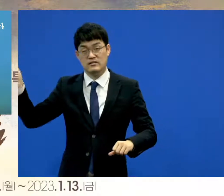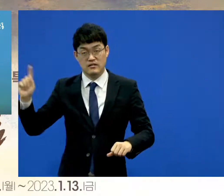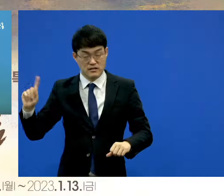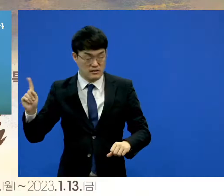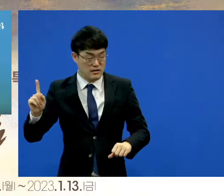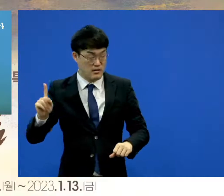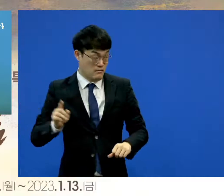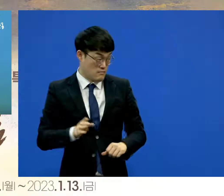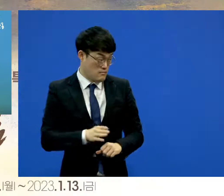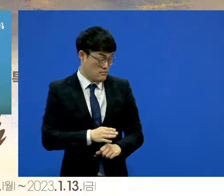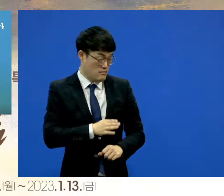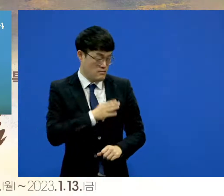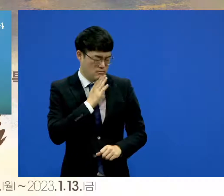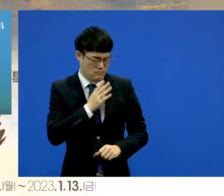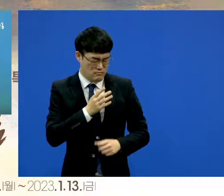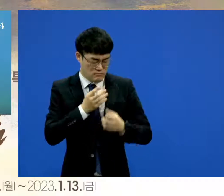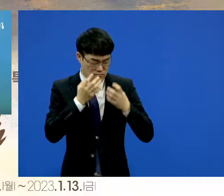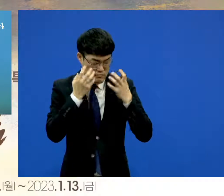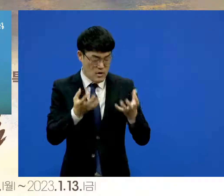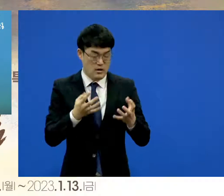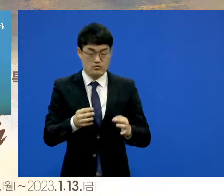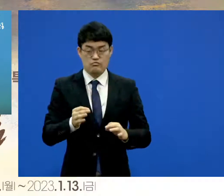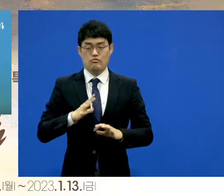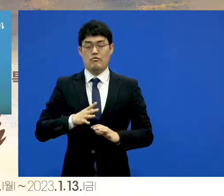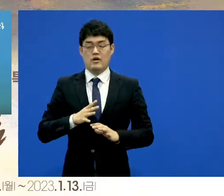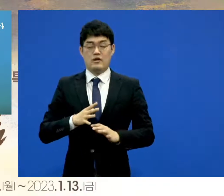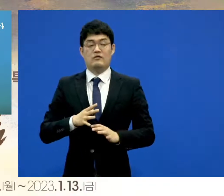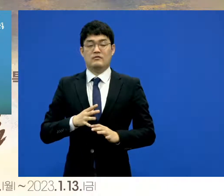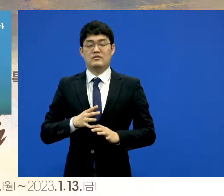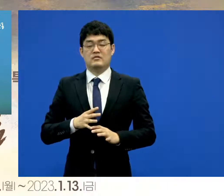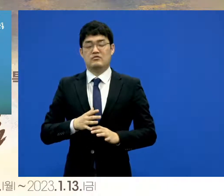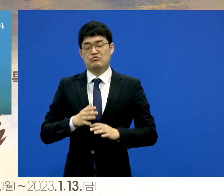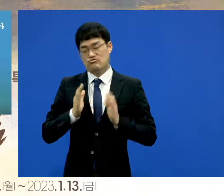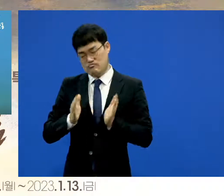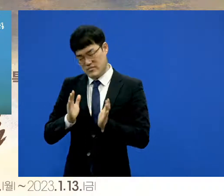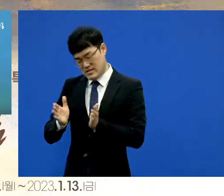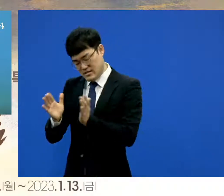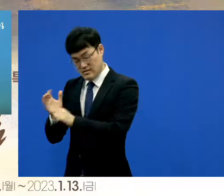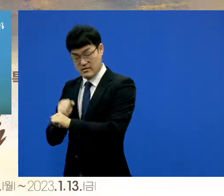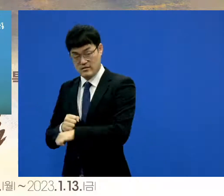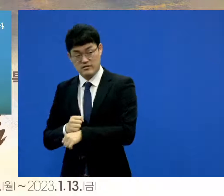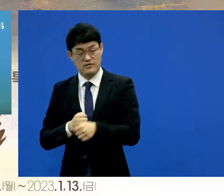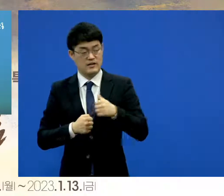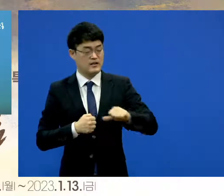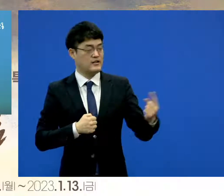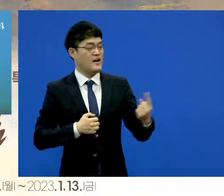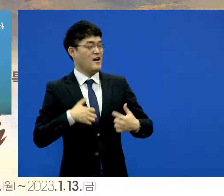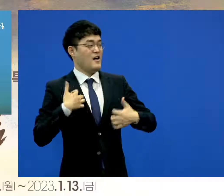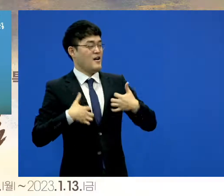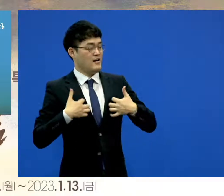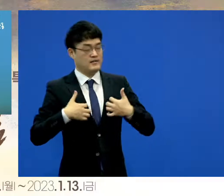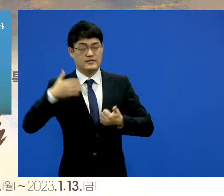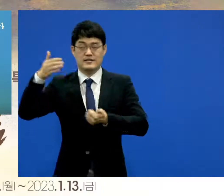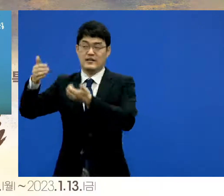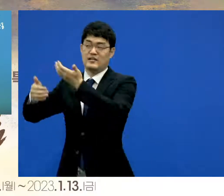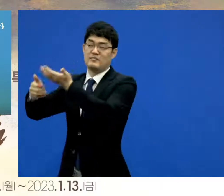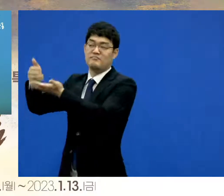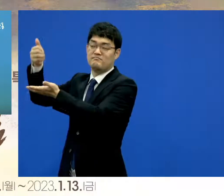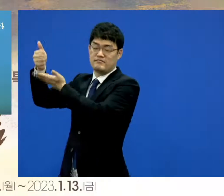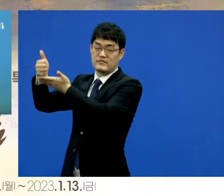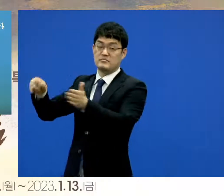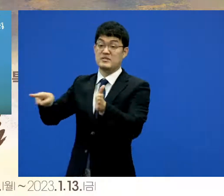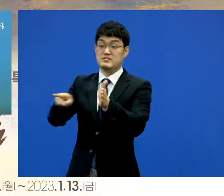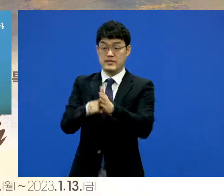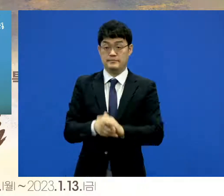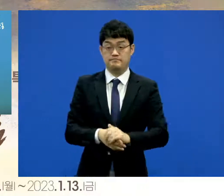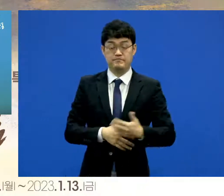상상 초월의 그 때를 준비하고 그 아들을 맞아주시는 하나님이시죠.